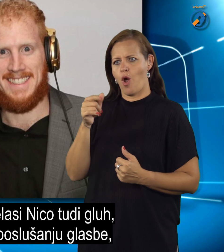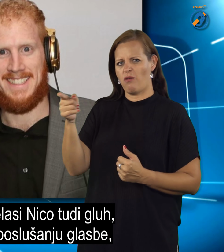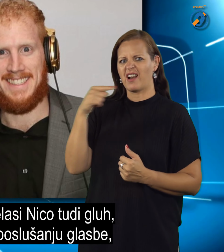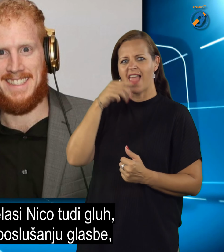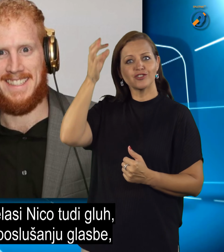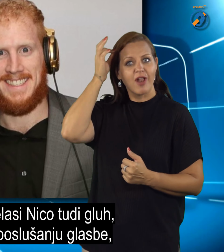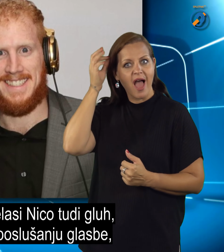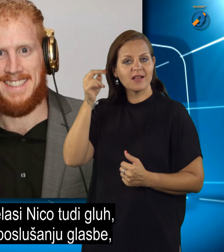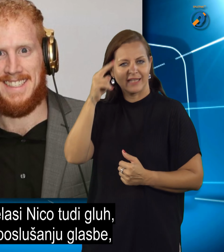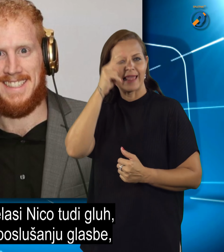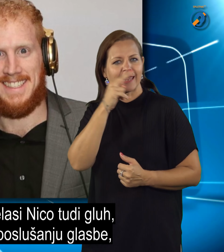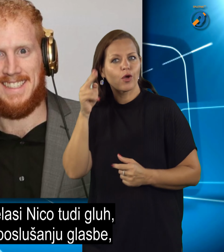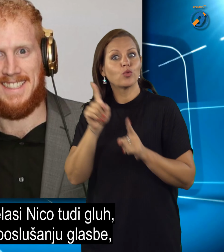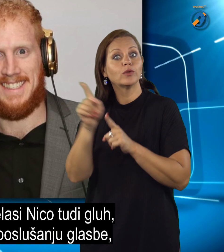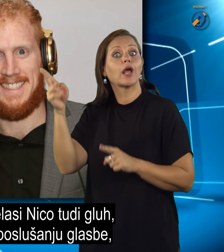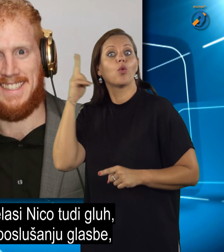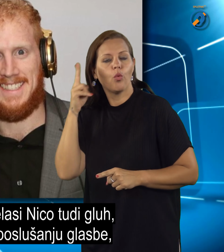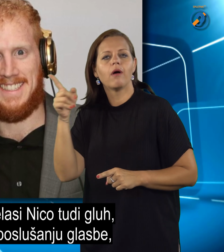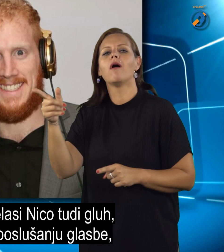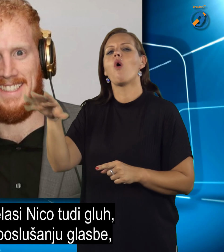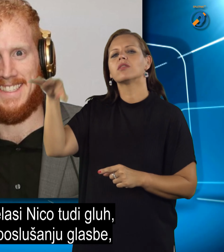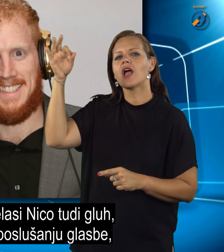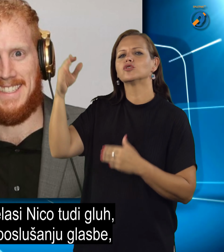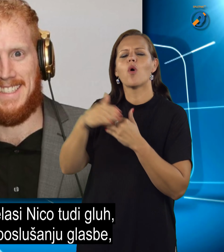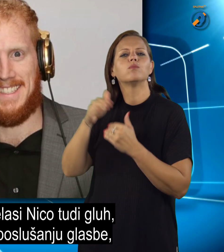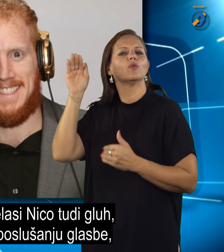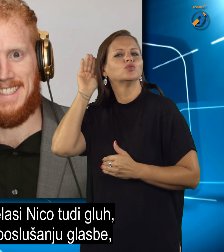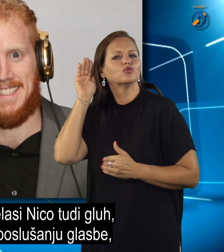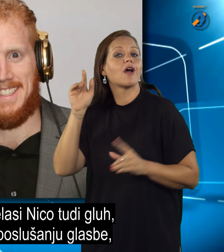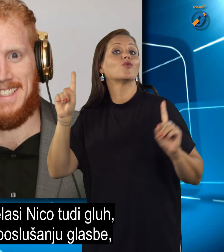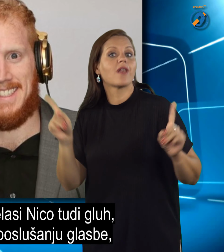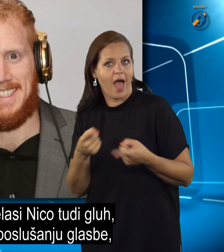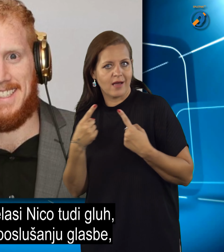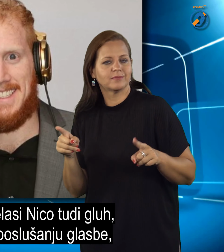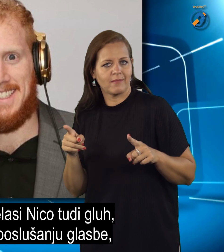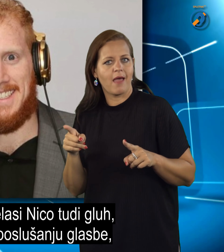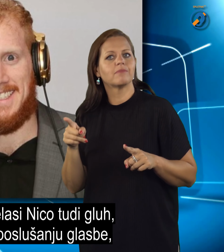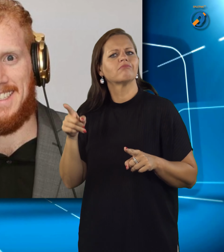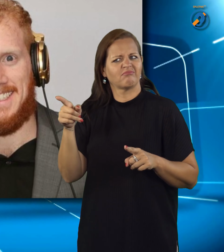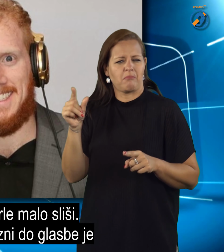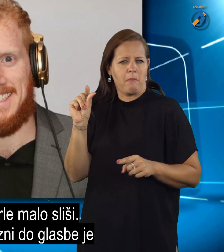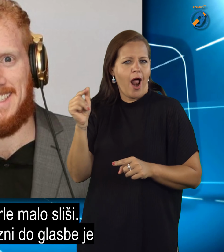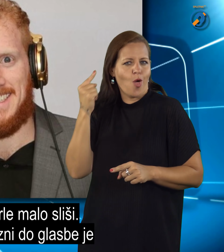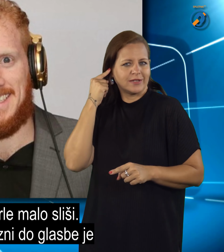Čeprav je rdečelasi Niko tudi gluh, je odraščal ob poslušanju glasbe, saj vendarle malo sliši.